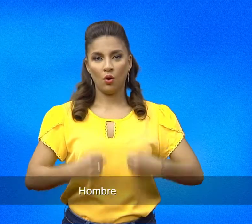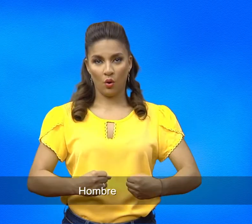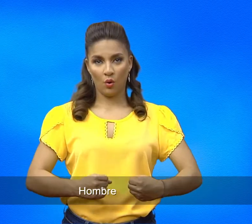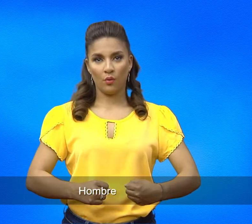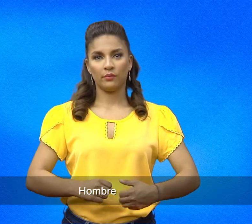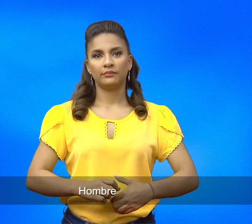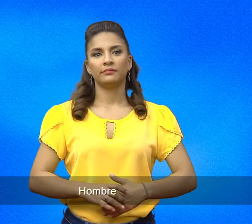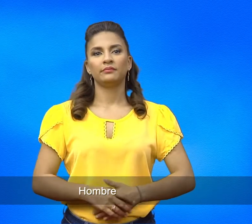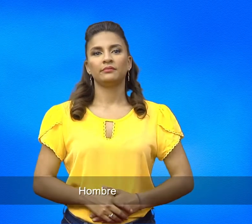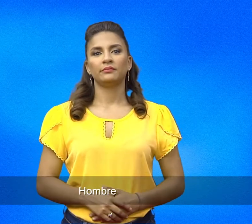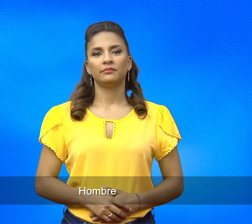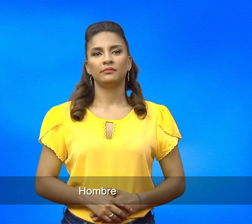hombre